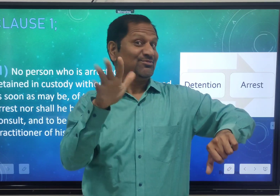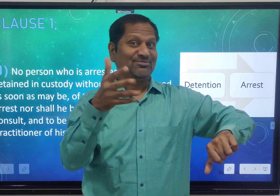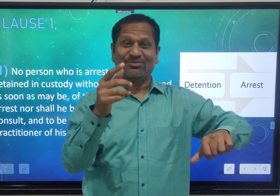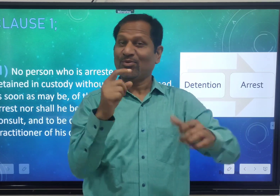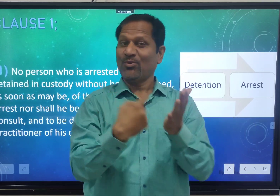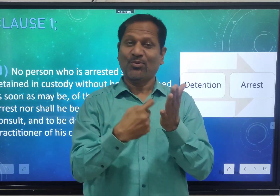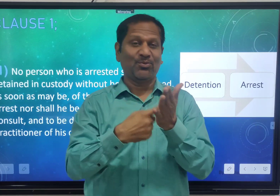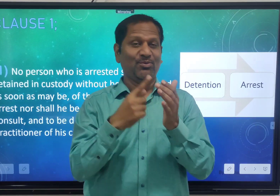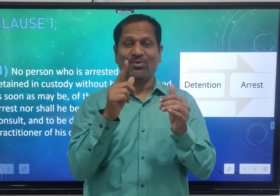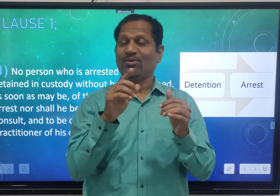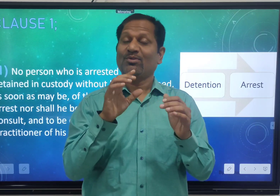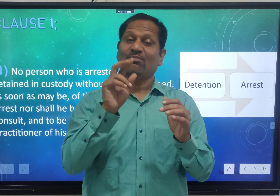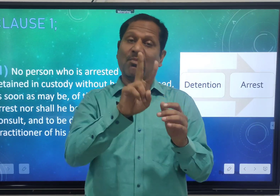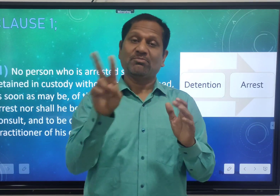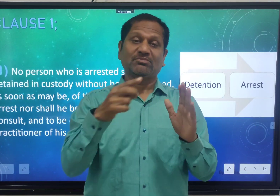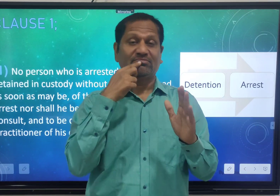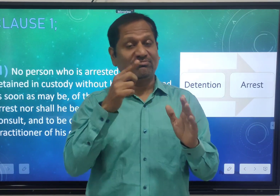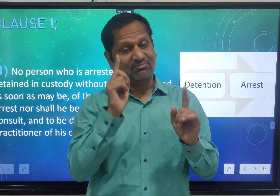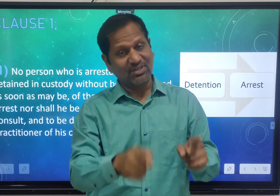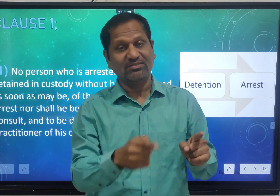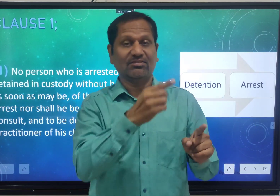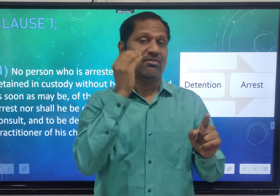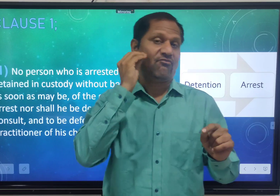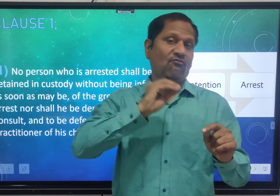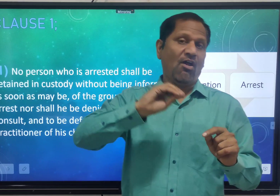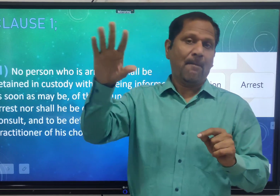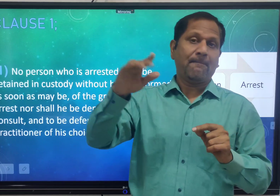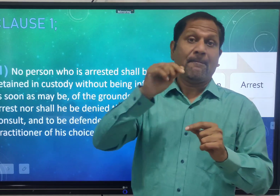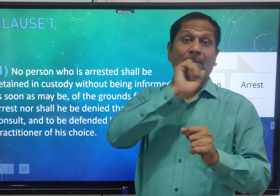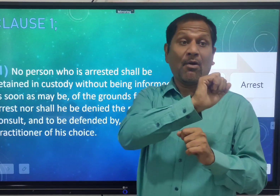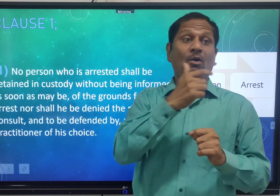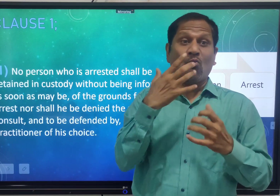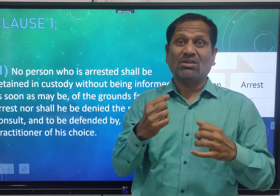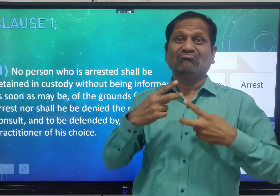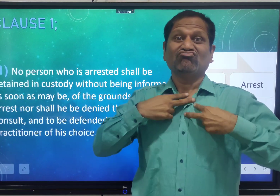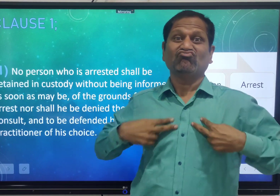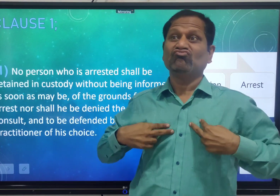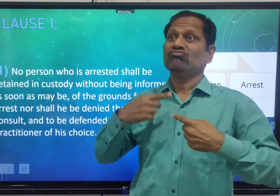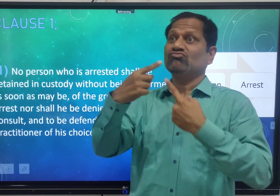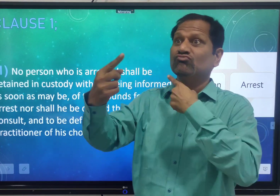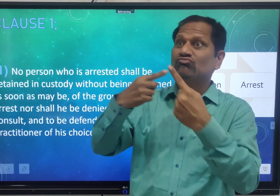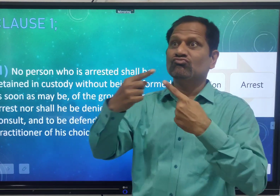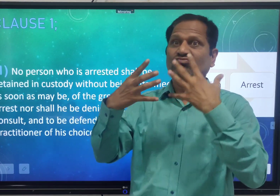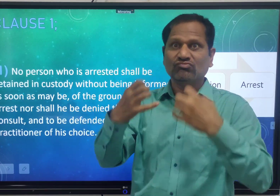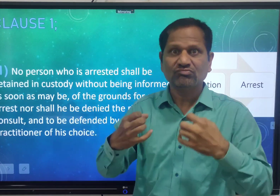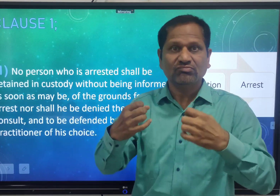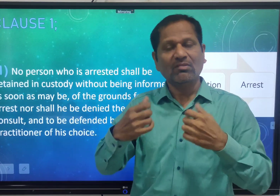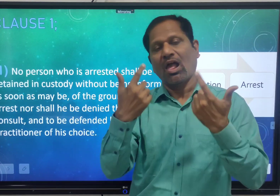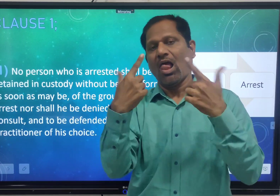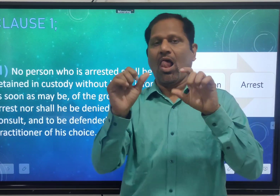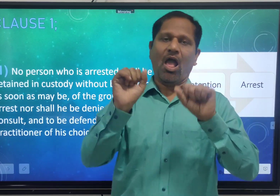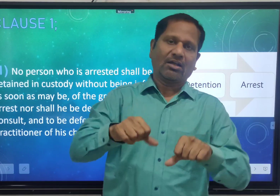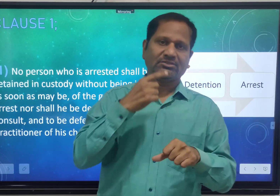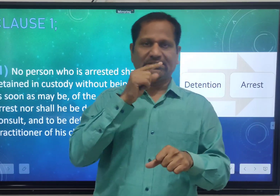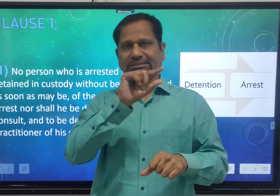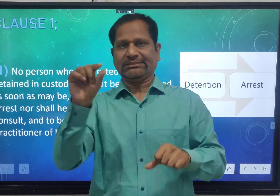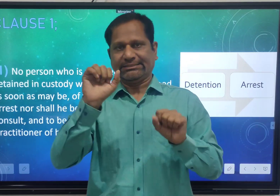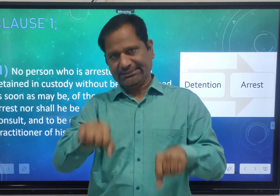ऐसा नहीं हो सकता कि पुलिस आपको गिरफ्तार कर ले और कई दिनों तक रखे रहे। तत्काल जो है आपको एसेस